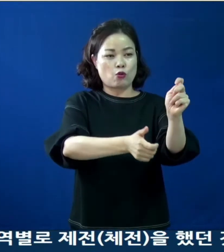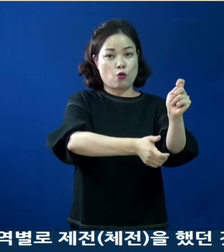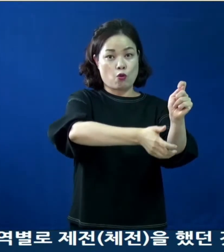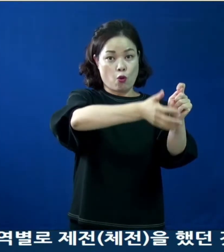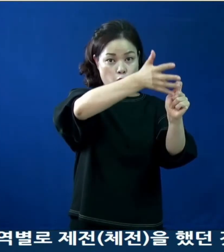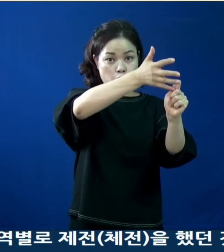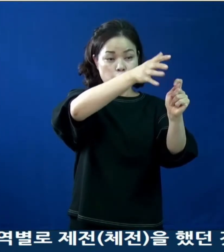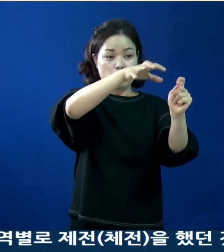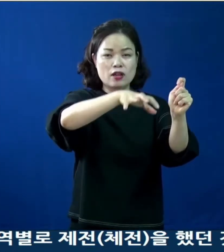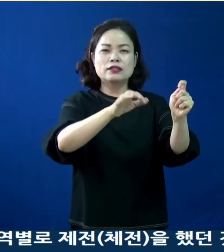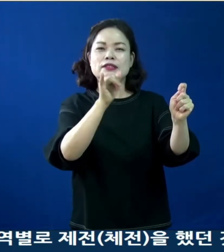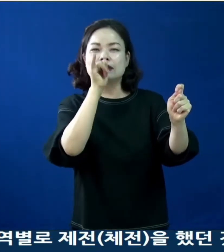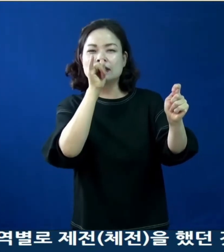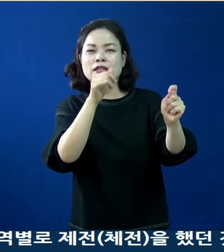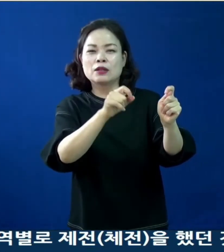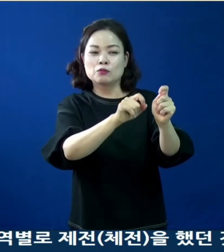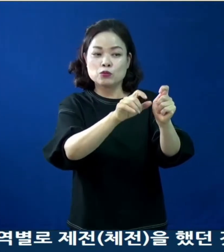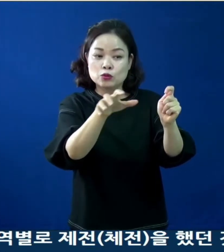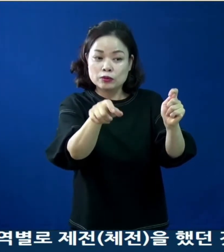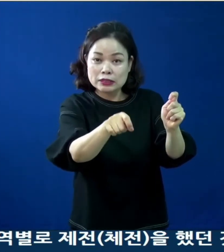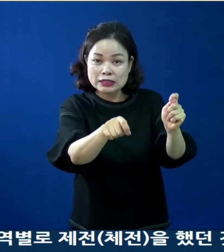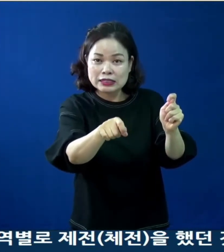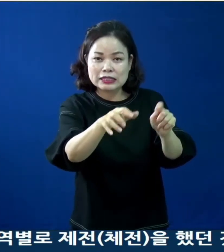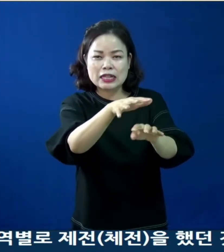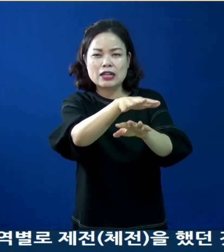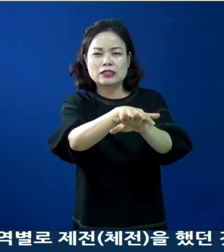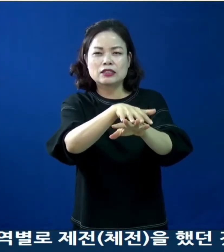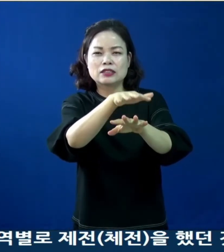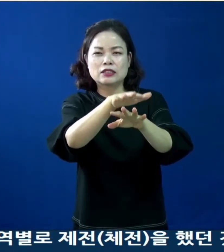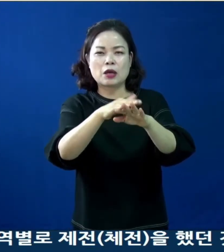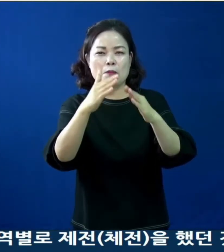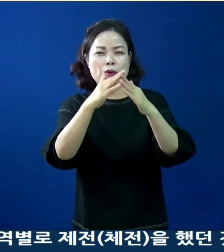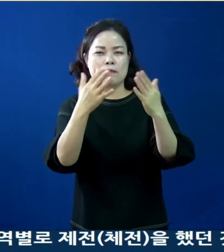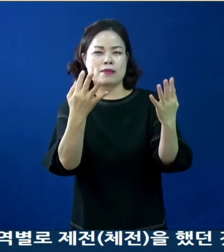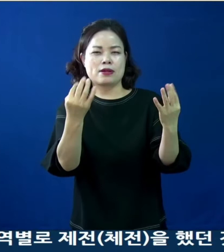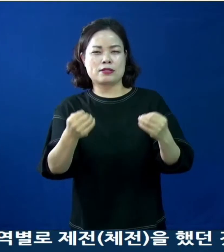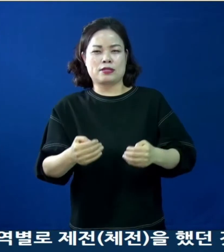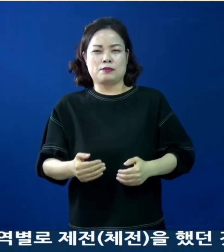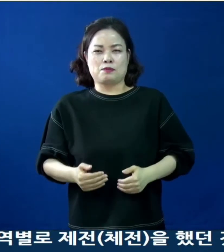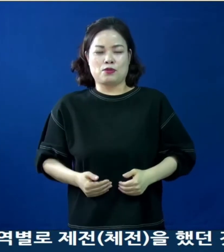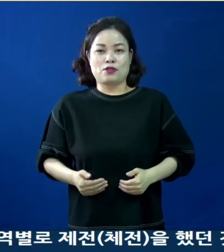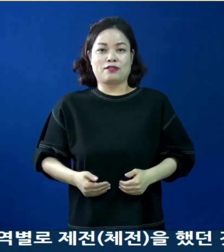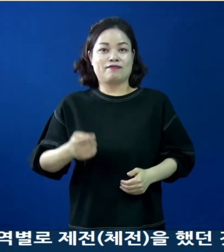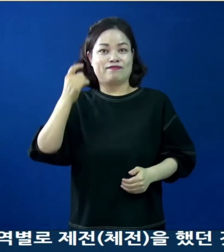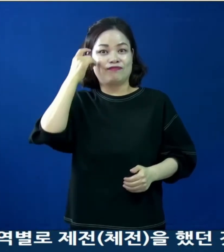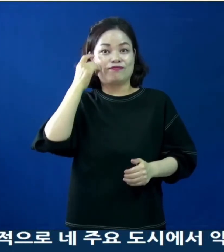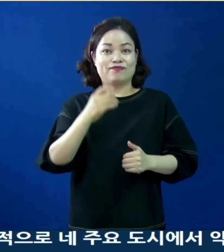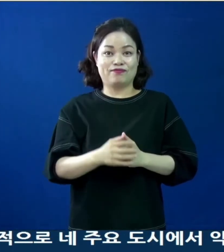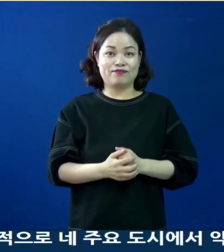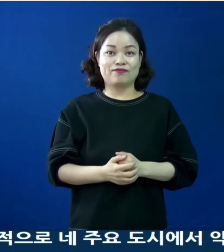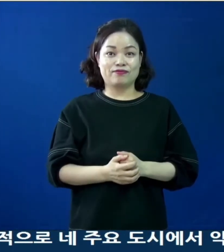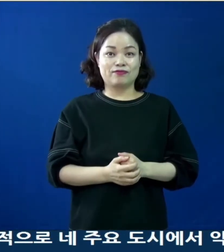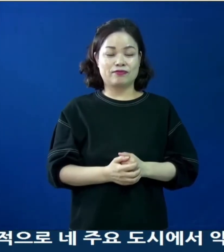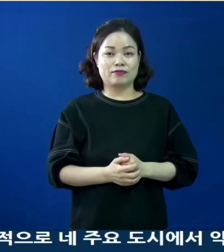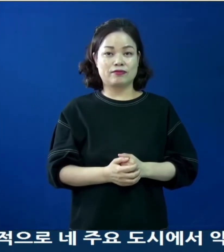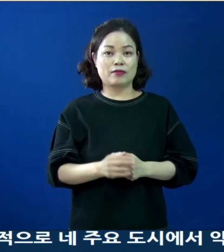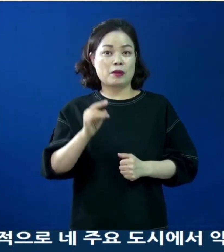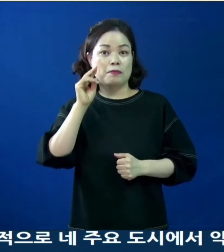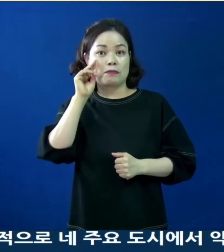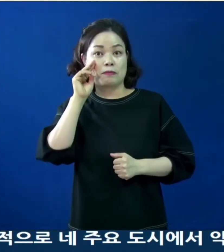있었습니다. 그러니까 고린도 부근에 천막에 대한 필요가 많이 있었다 이렇게 생각해 볼 수 있겠죠. 그래서